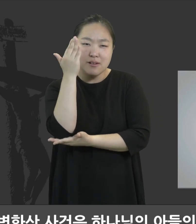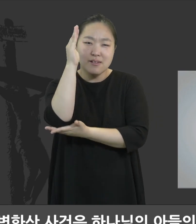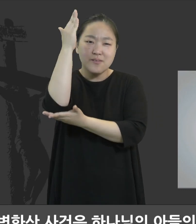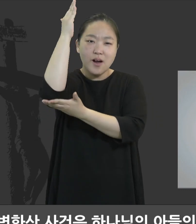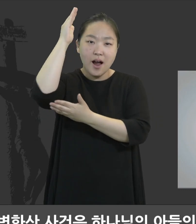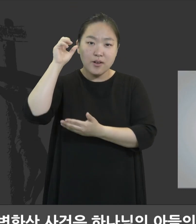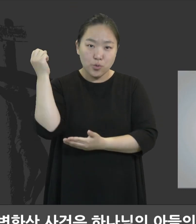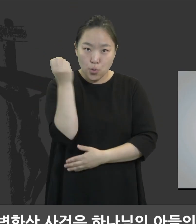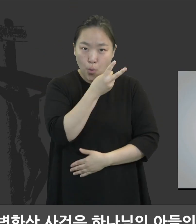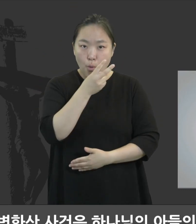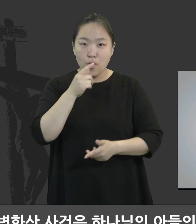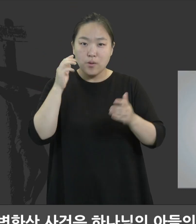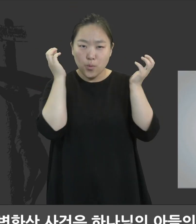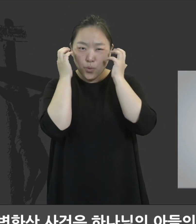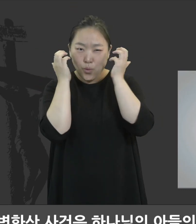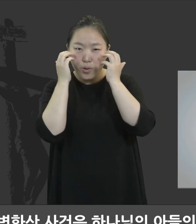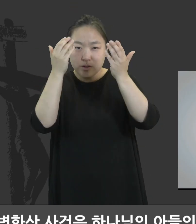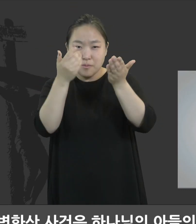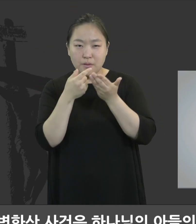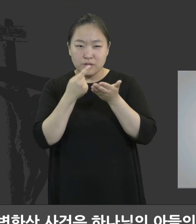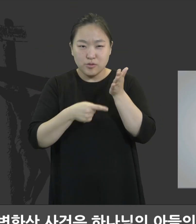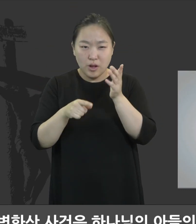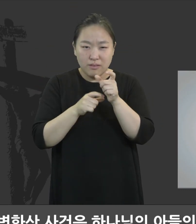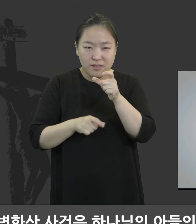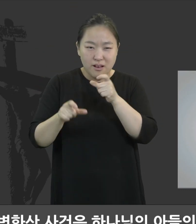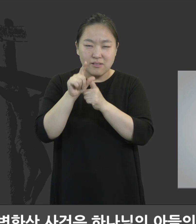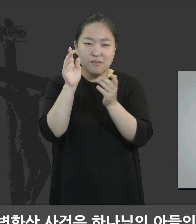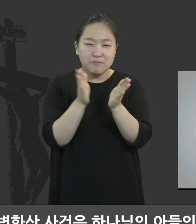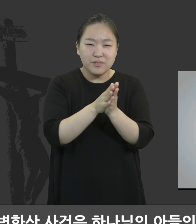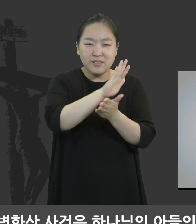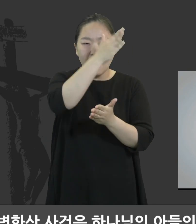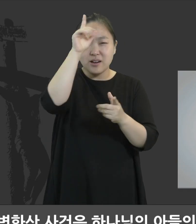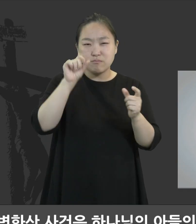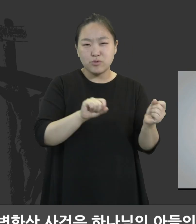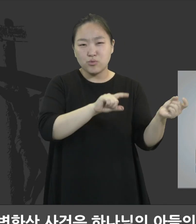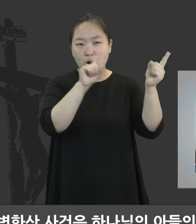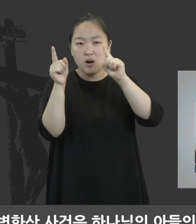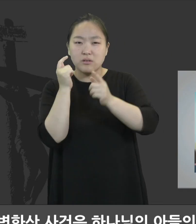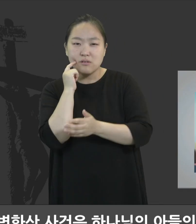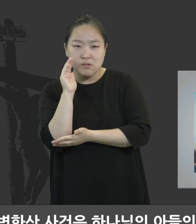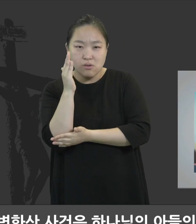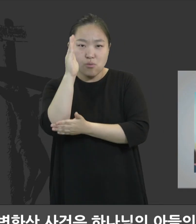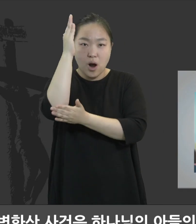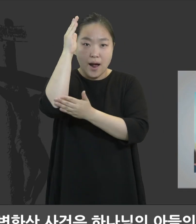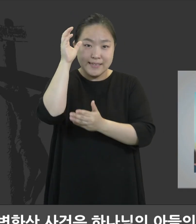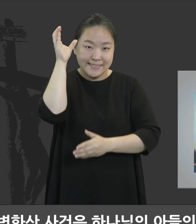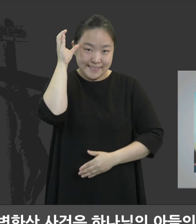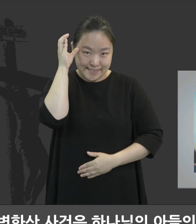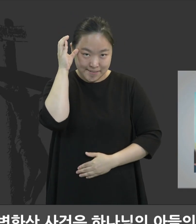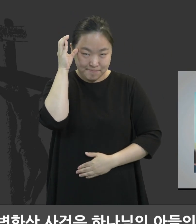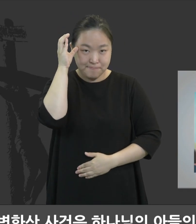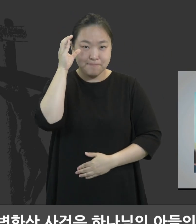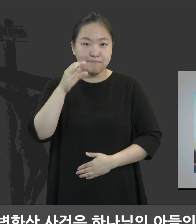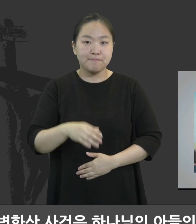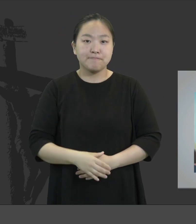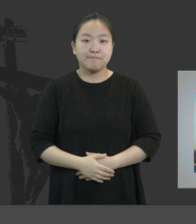참된 영광을 드러내는 동시에 고난 후 더욱 빛날 부활의 영광을 바라보게